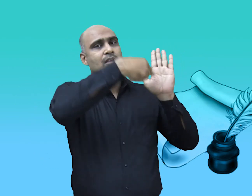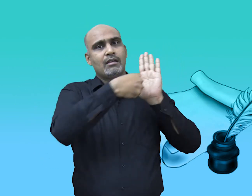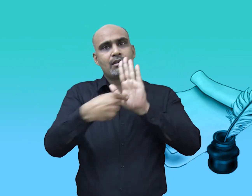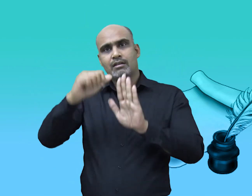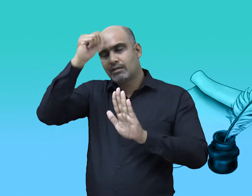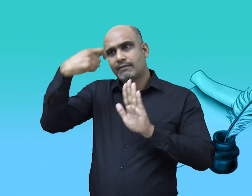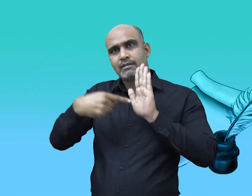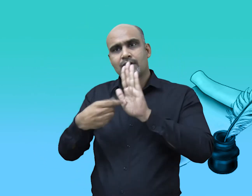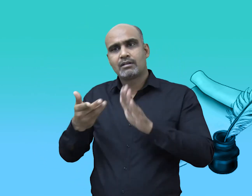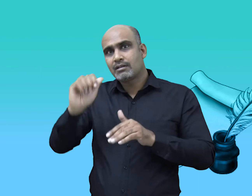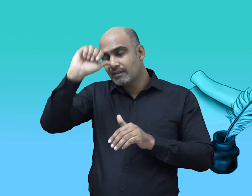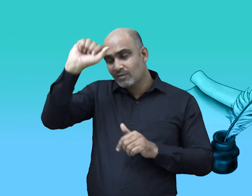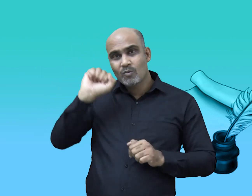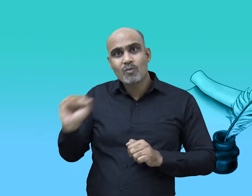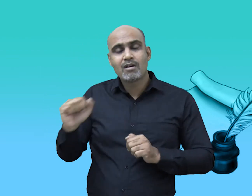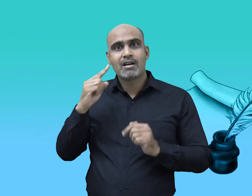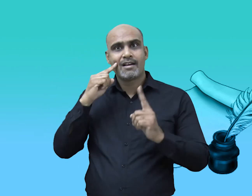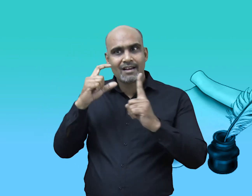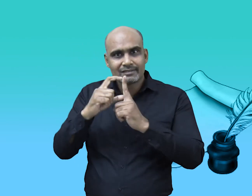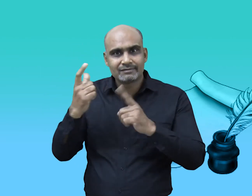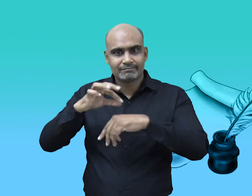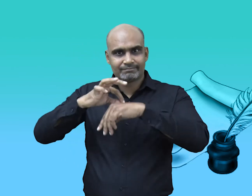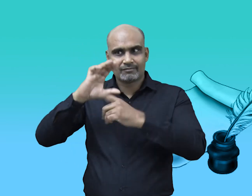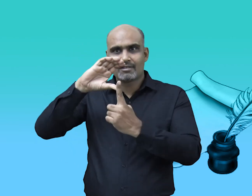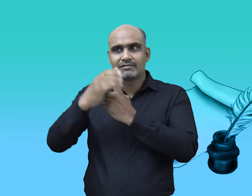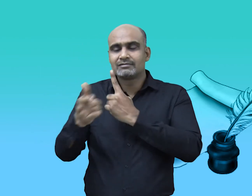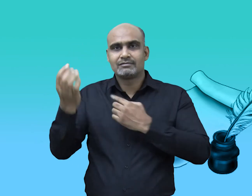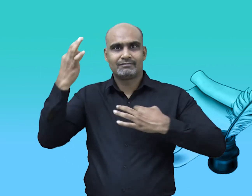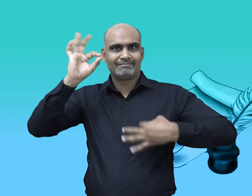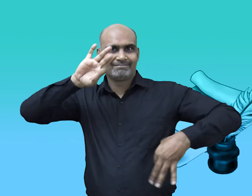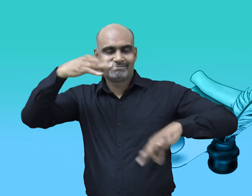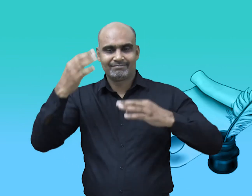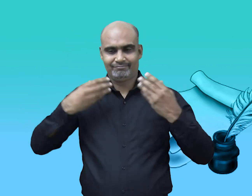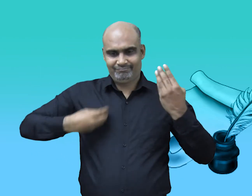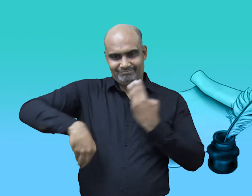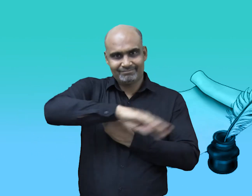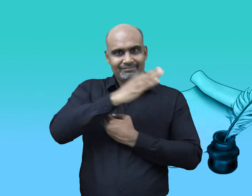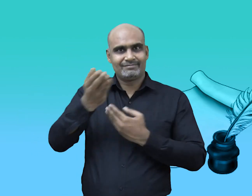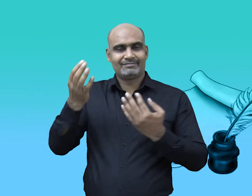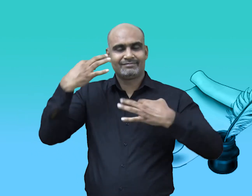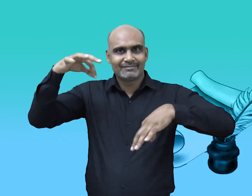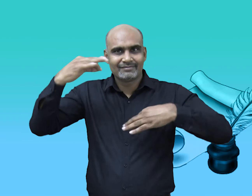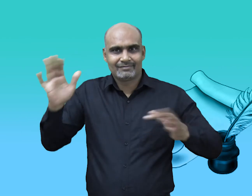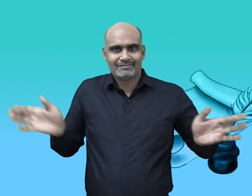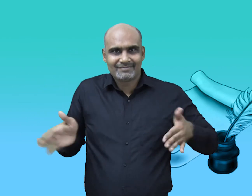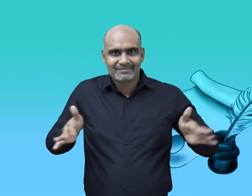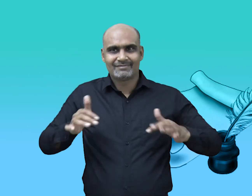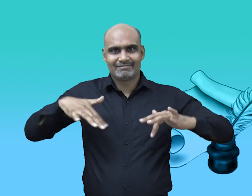का होता है और उसे हमारे देश की फिल्मों में दिखाया जाता है। उनके नृत्य को देखकर ऐसा नहीं लगता है